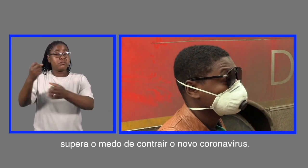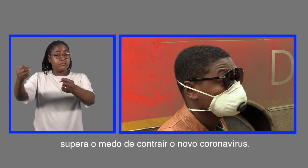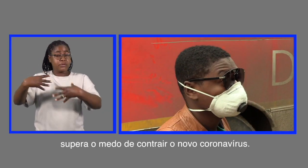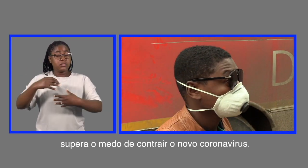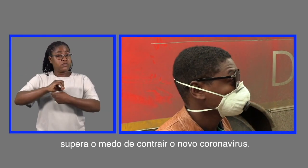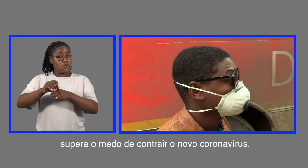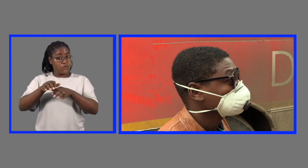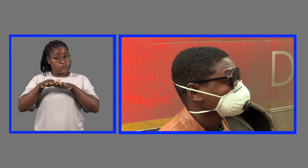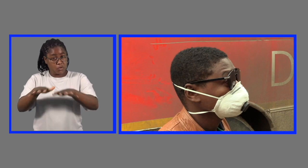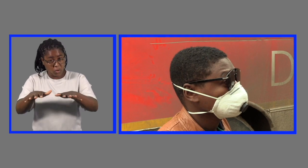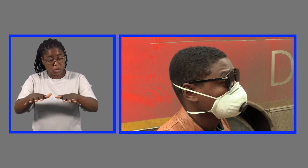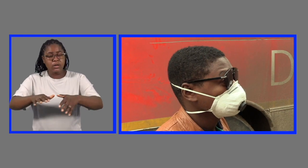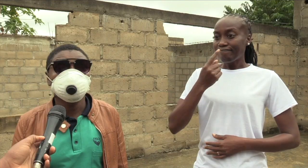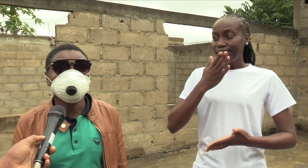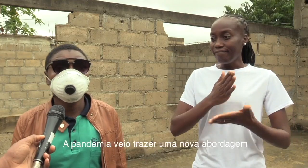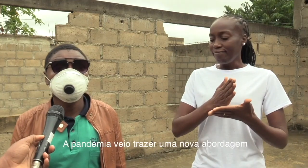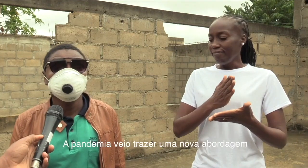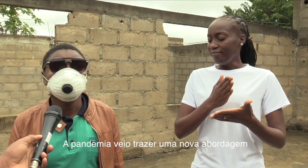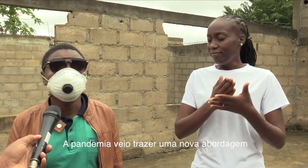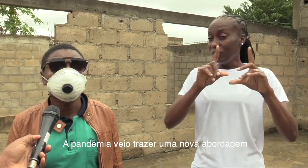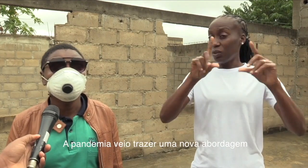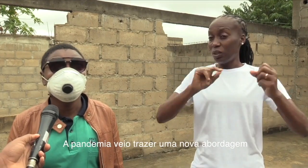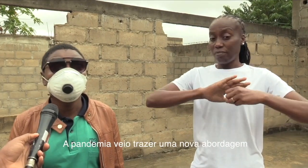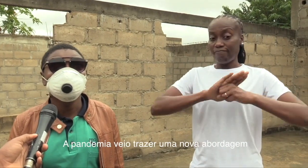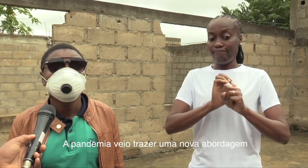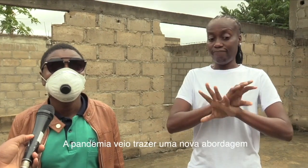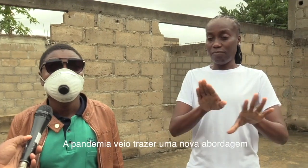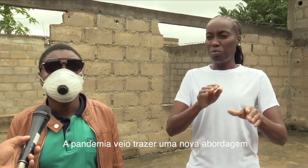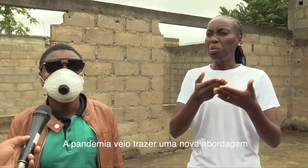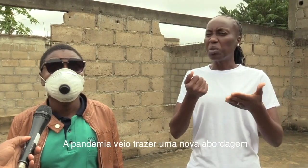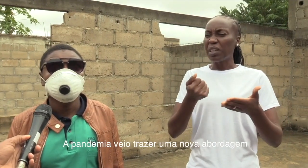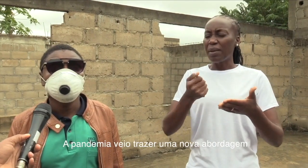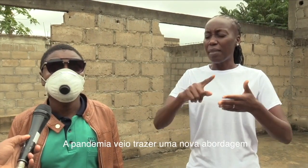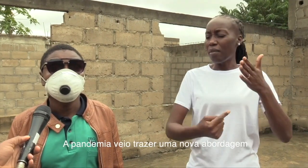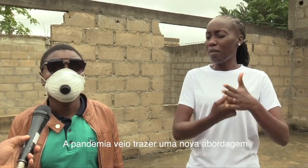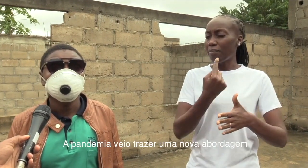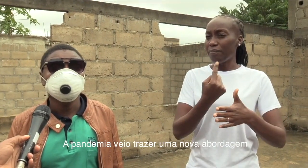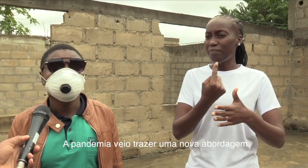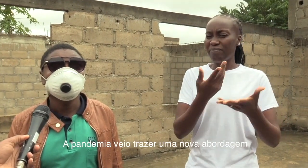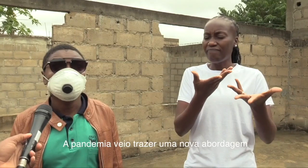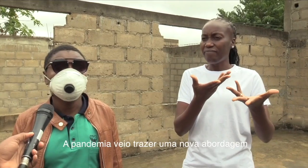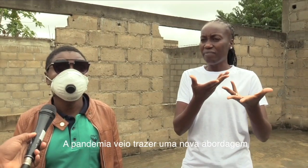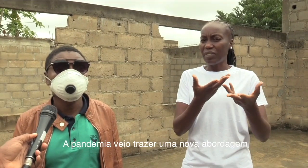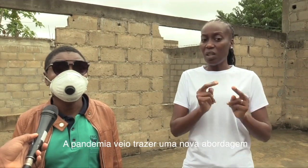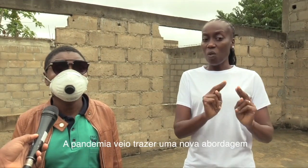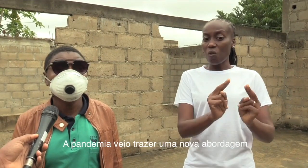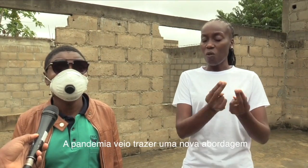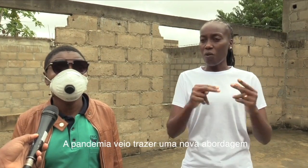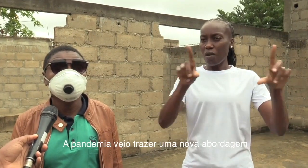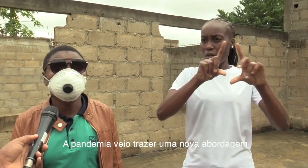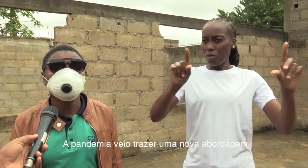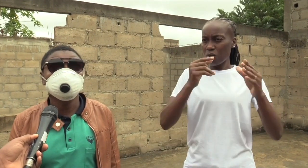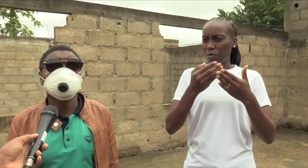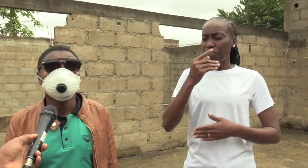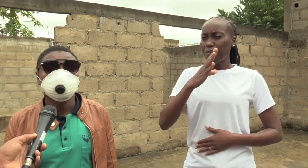o novo coronavírus. A pandemia veio trazer uma nova abordagem